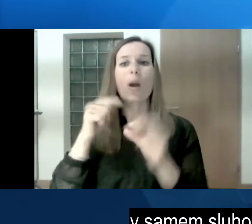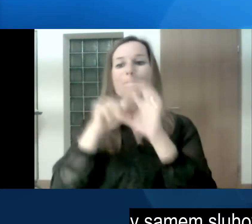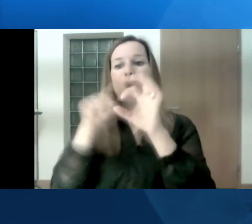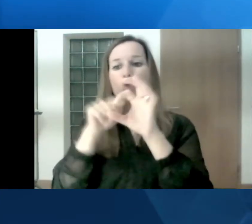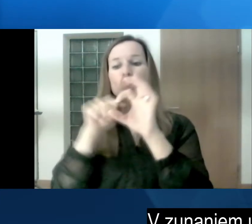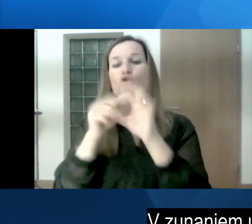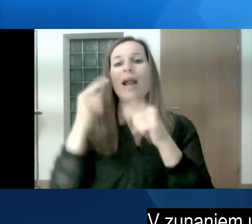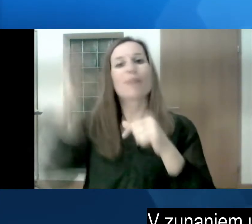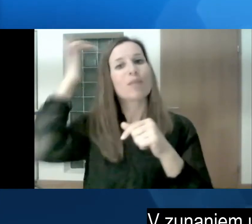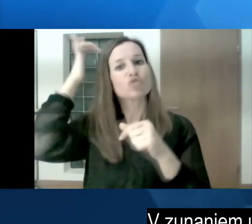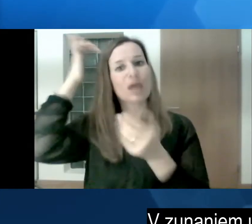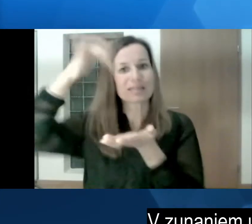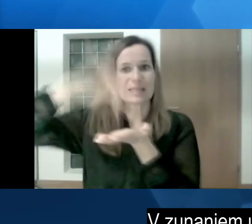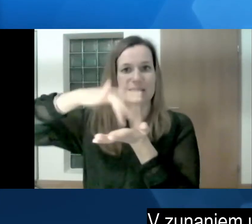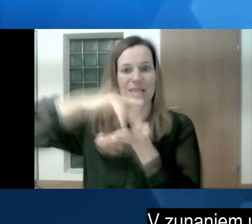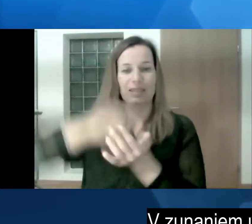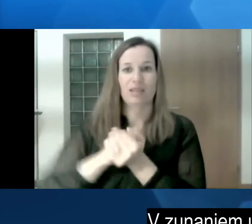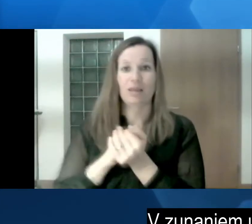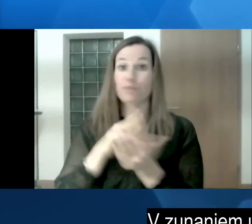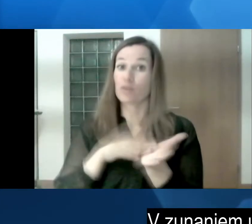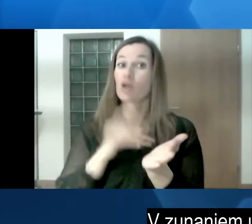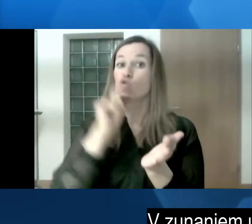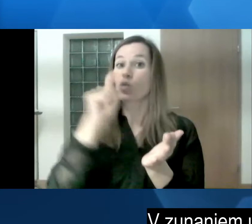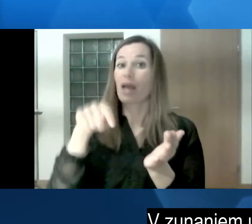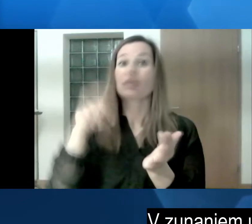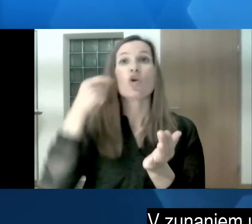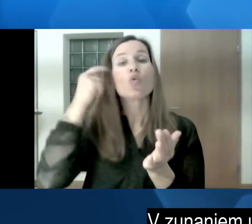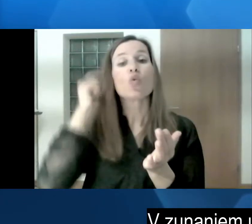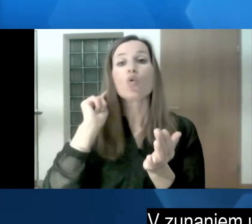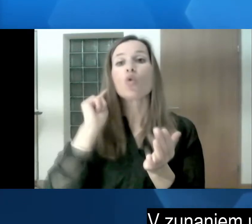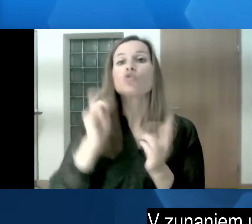centrih. Se pravi, v zunanjem ušesu so lahko zožitve